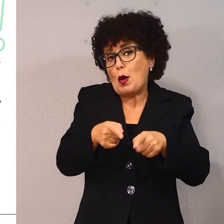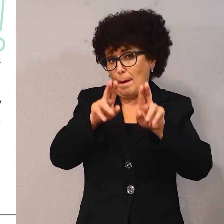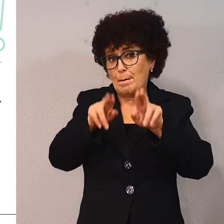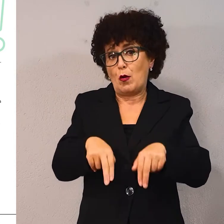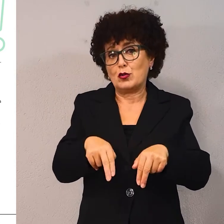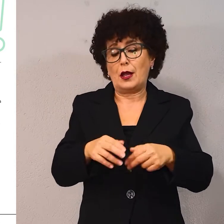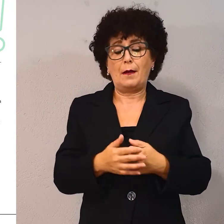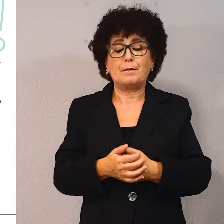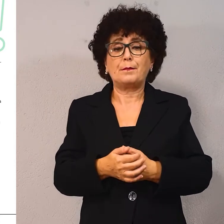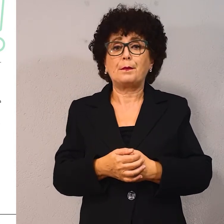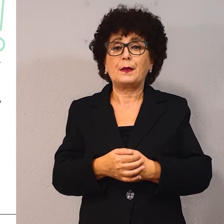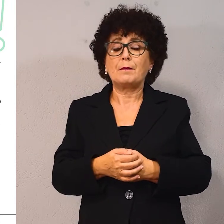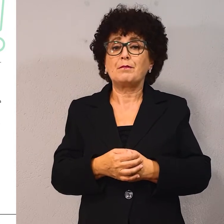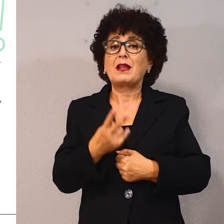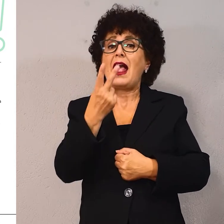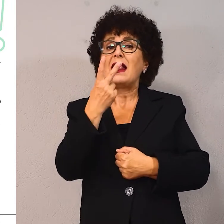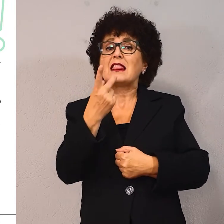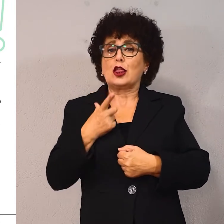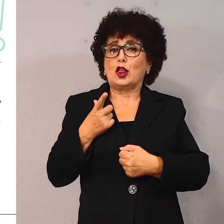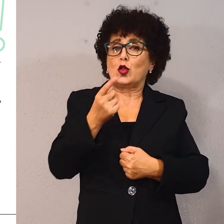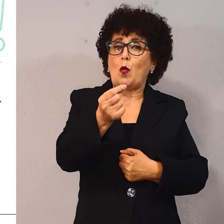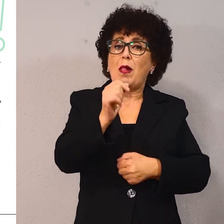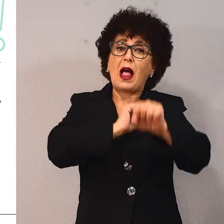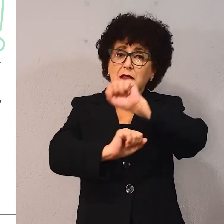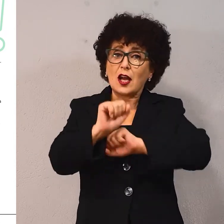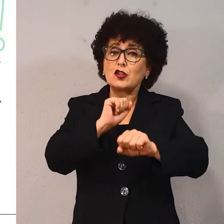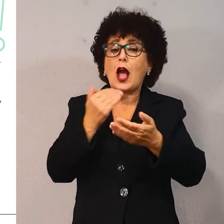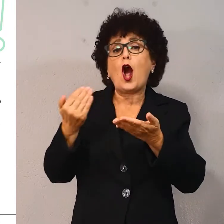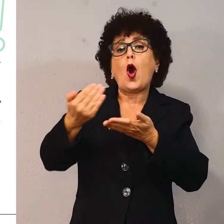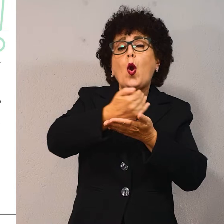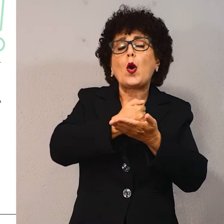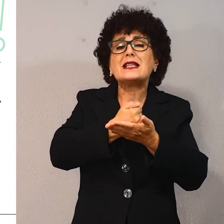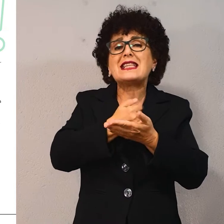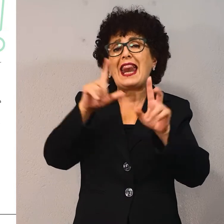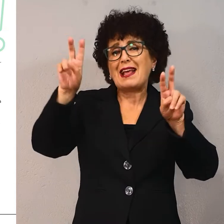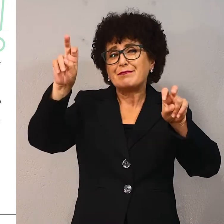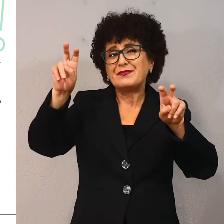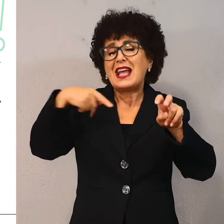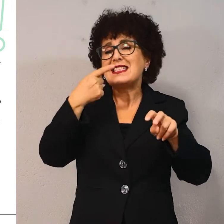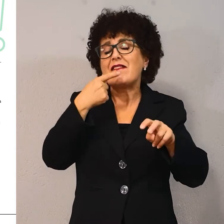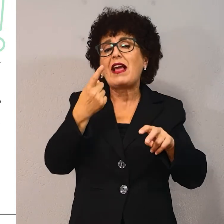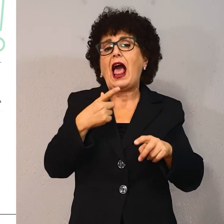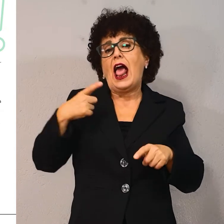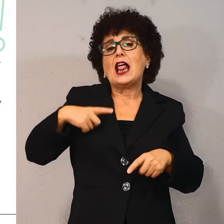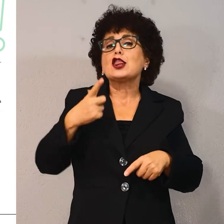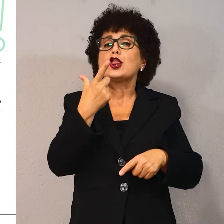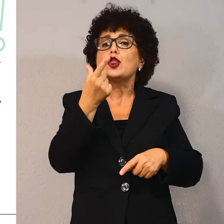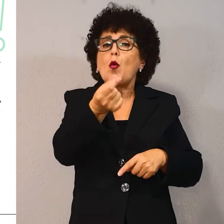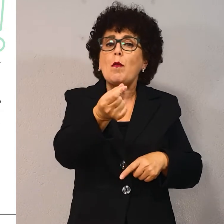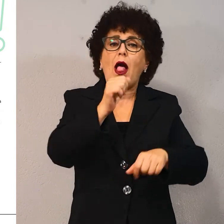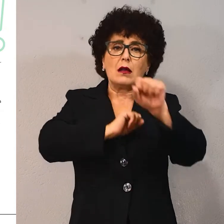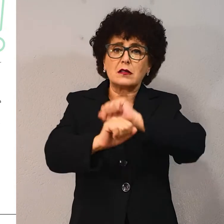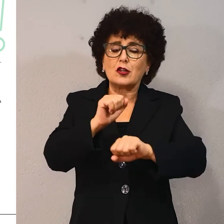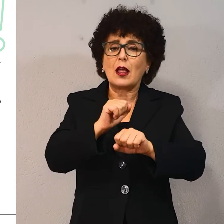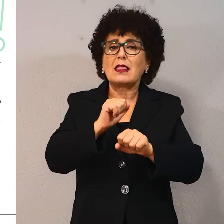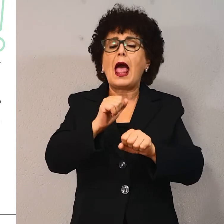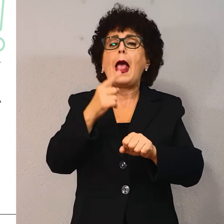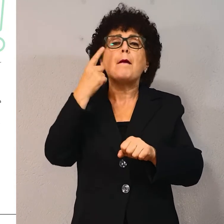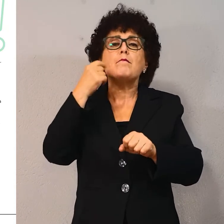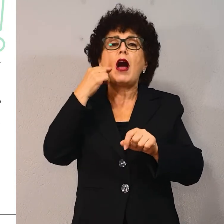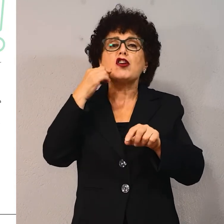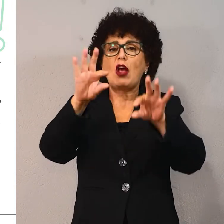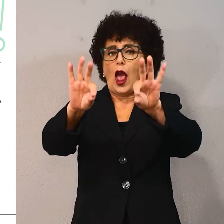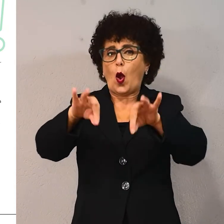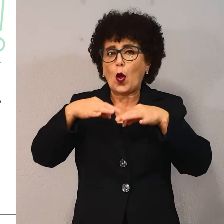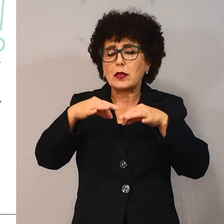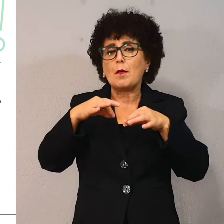возможно. Двојна заштита. Користењето на така наречената двојна заштита. Кондоми, заедно